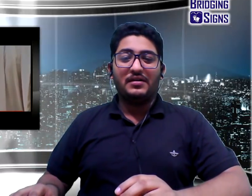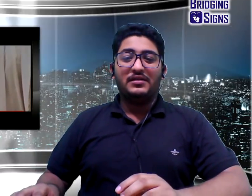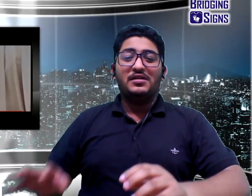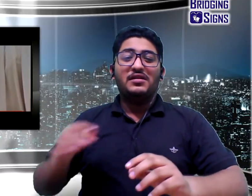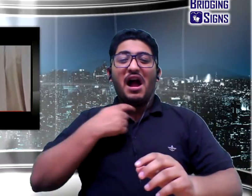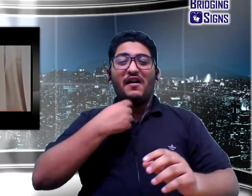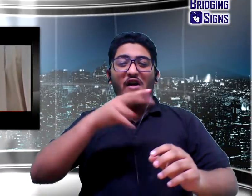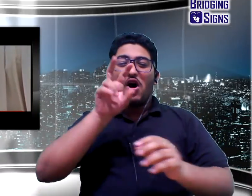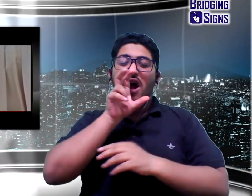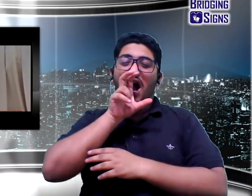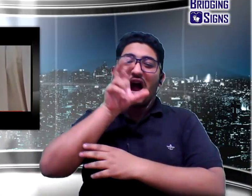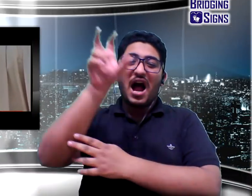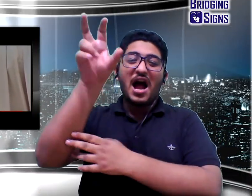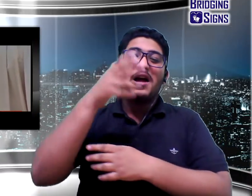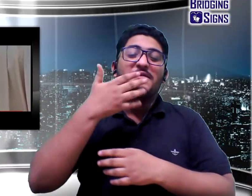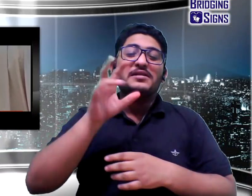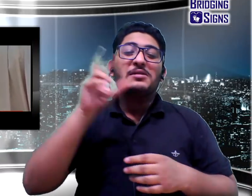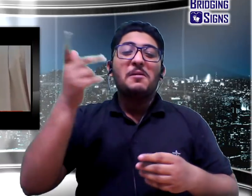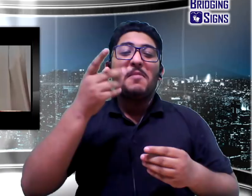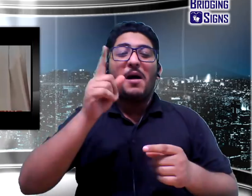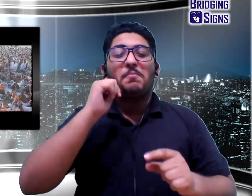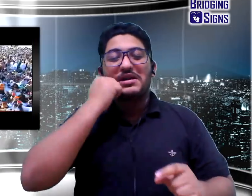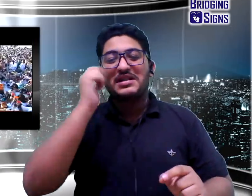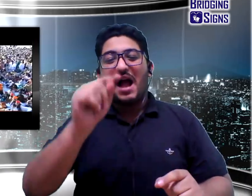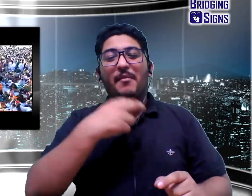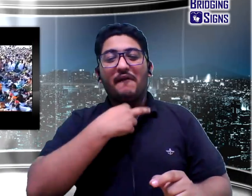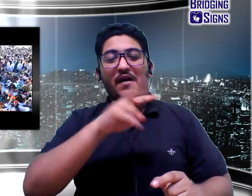बोले सो निहाल।